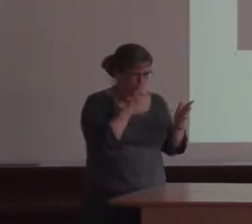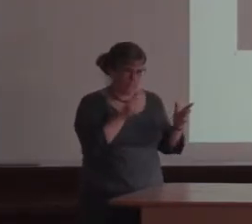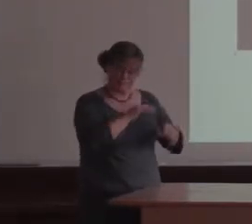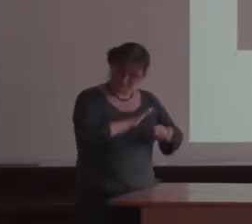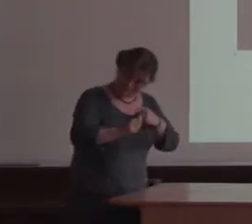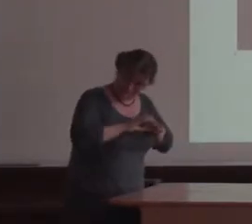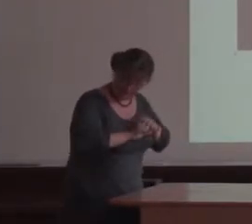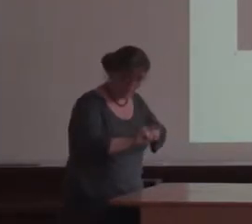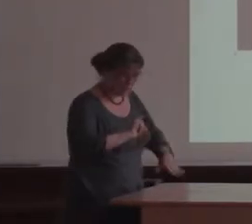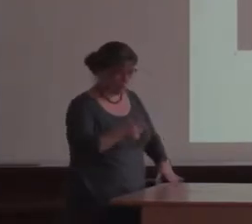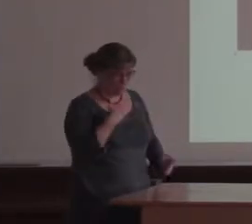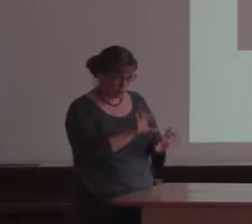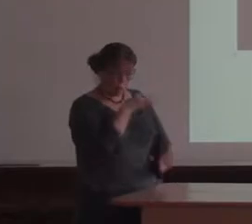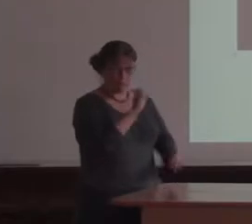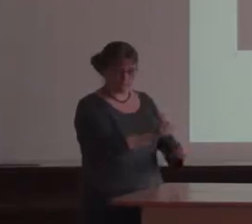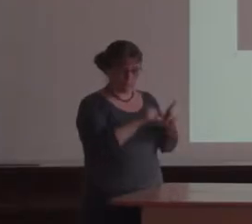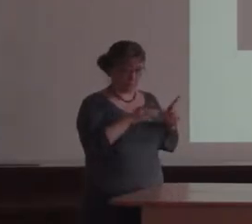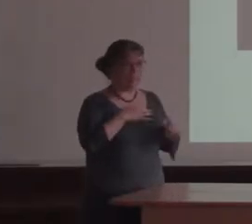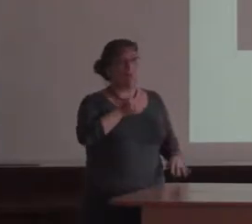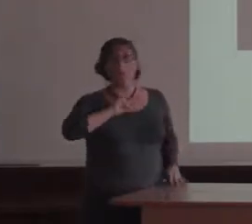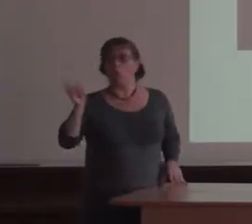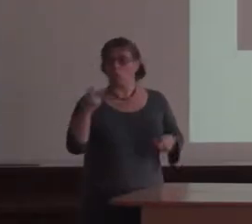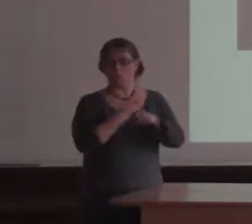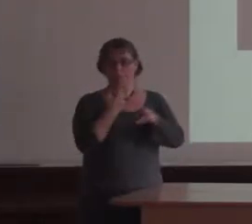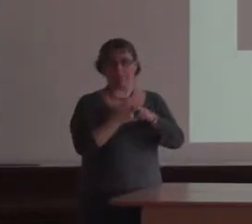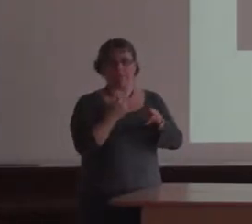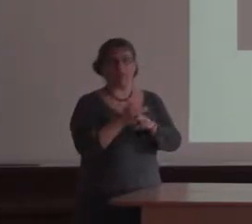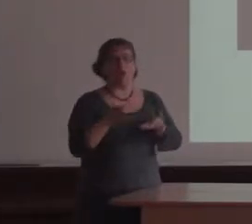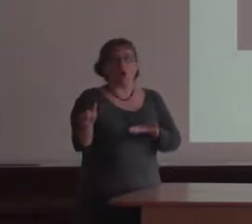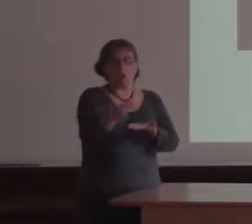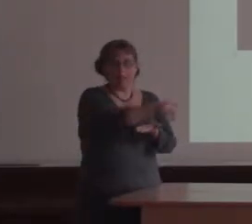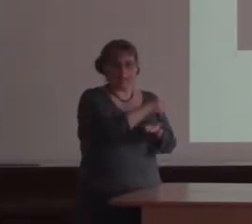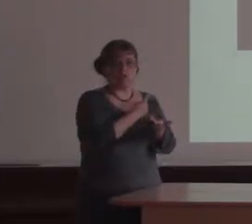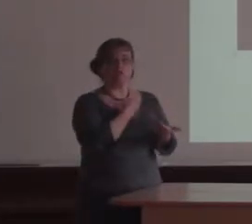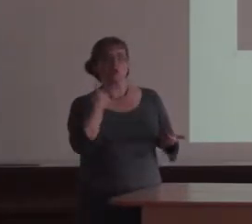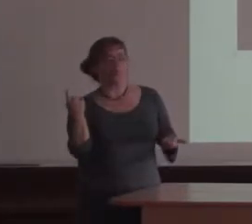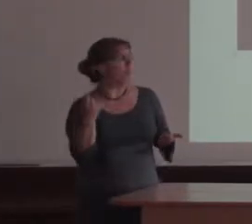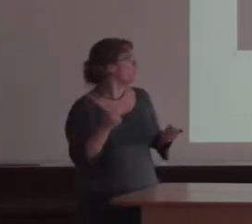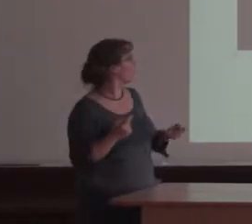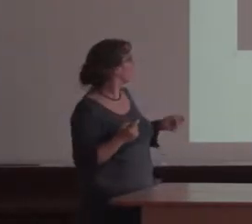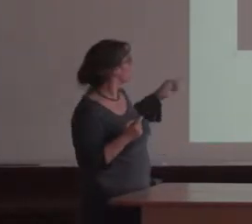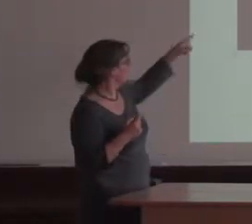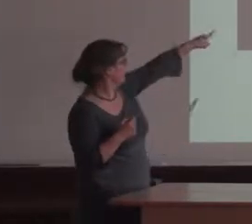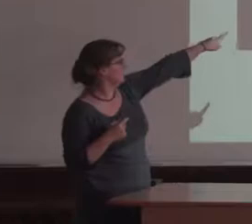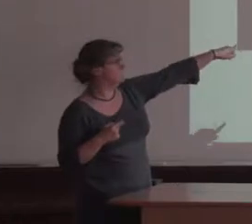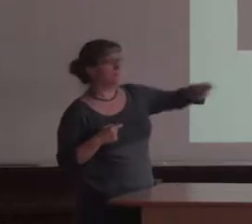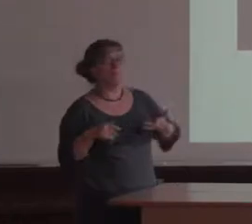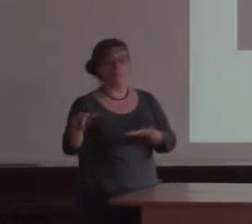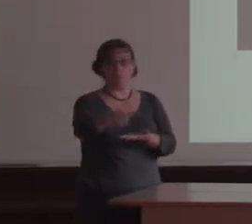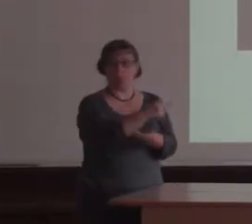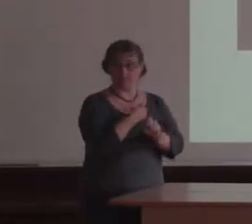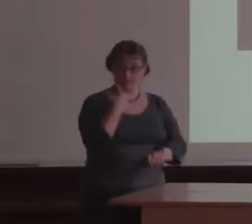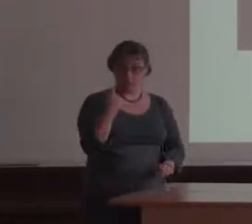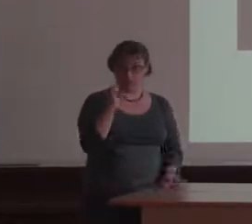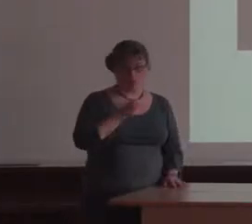vrai, il y a aussi une option Collect Only, qui va juste faire la partie découverte et sélection des tests sans les lancer. Donc ça permet